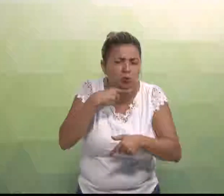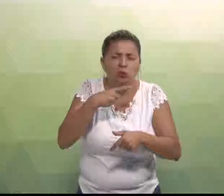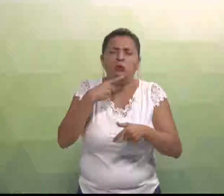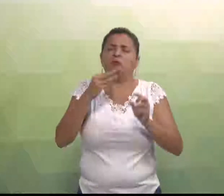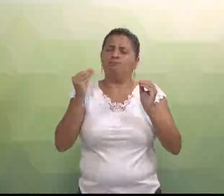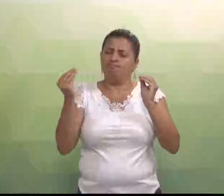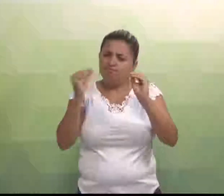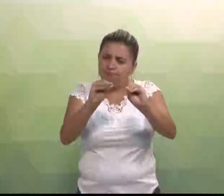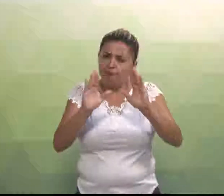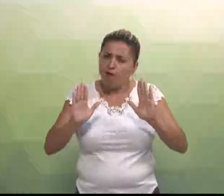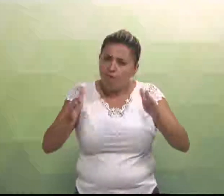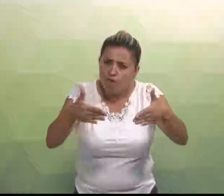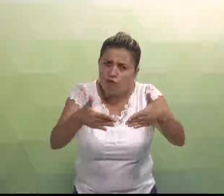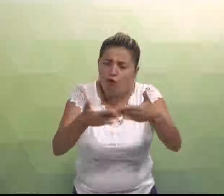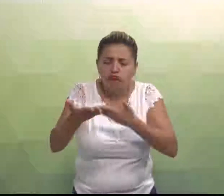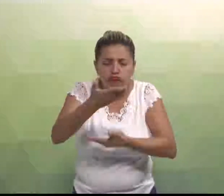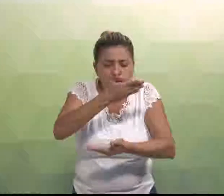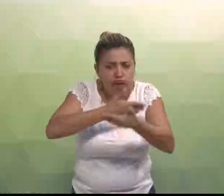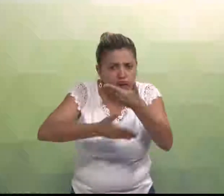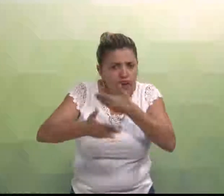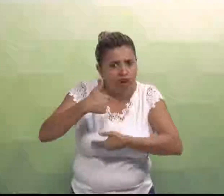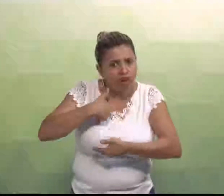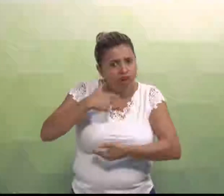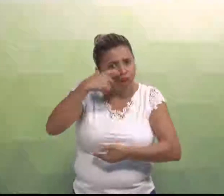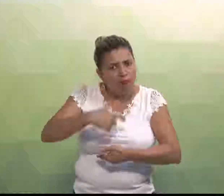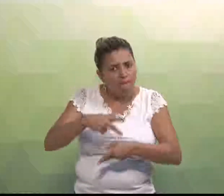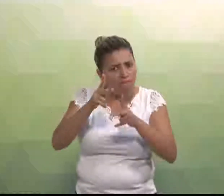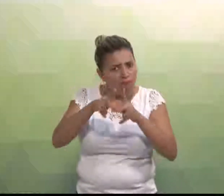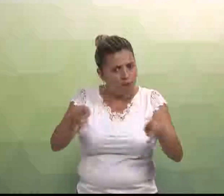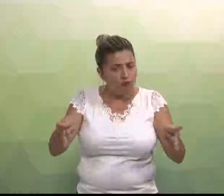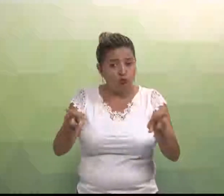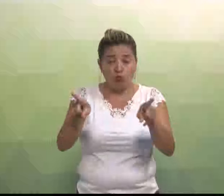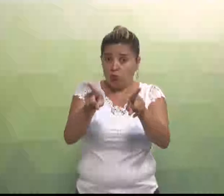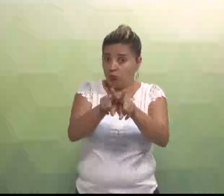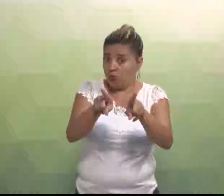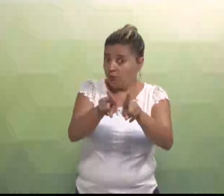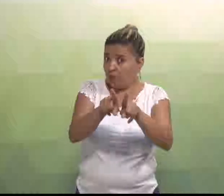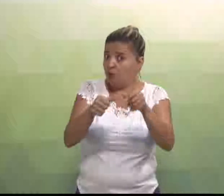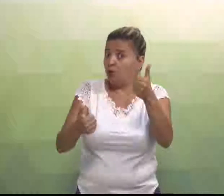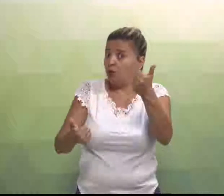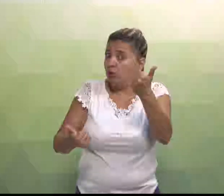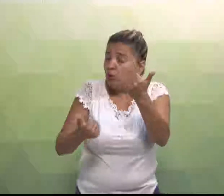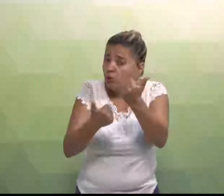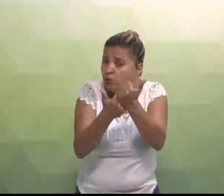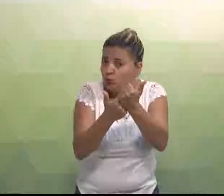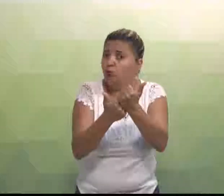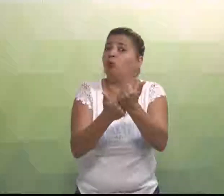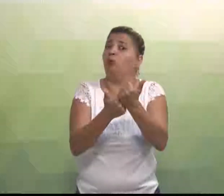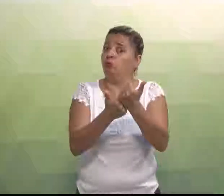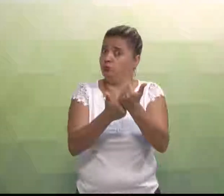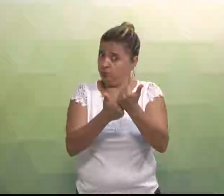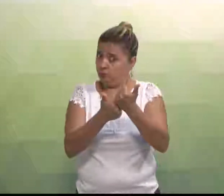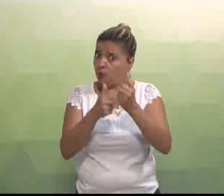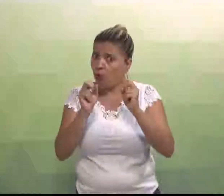alguma dúvida também, postar no fórum, me procurar e também o professor presencial,